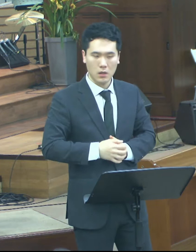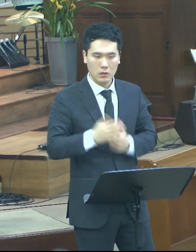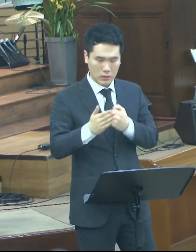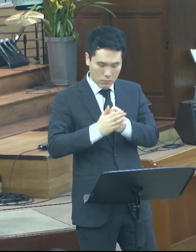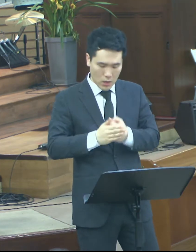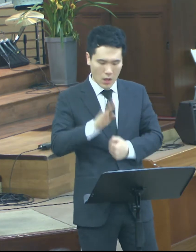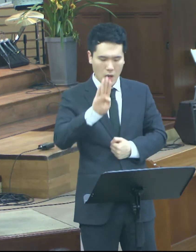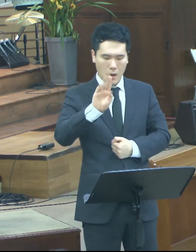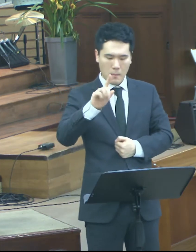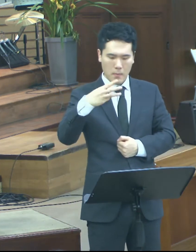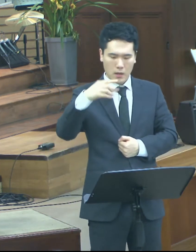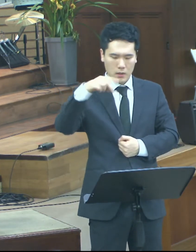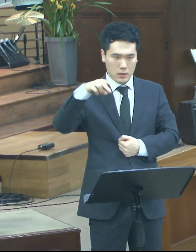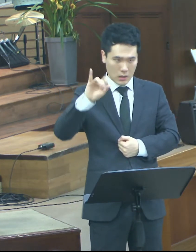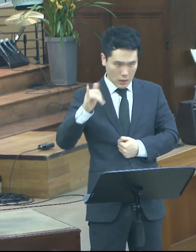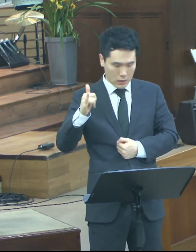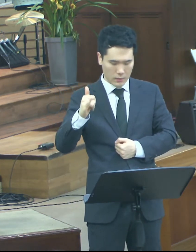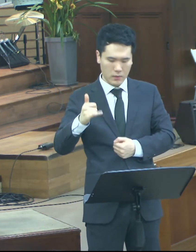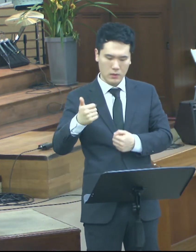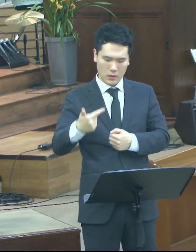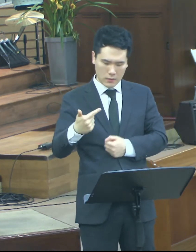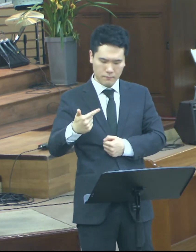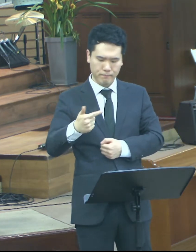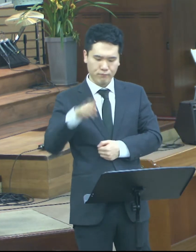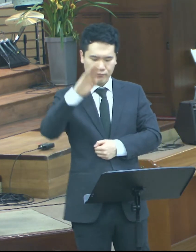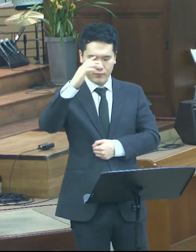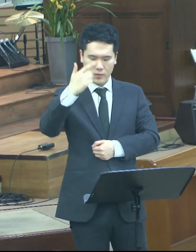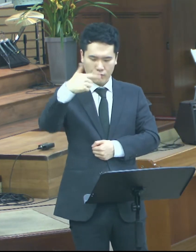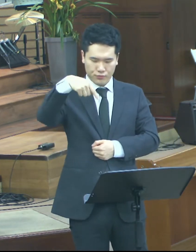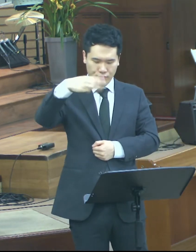주의하라. 우리도요 신앙생활 잘해야 돼요.